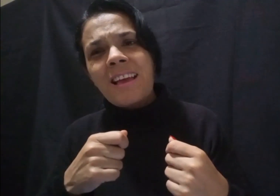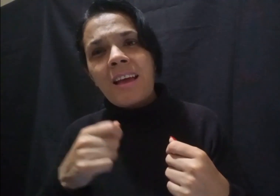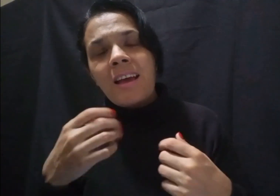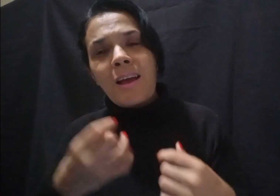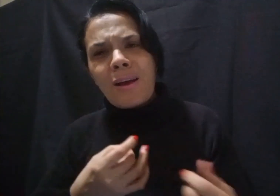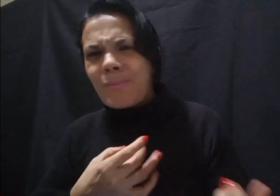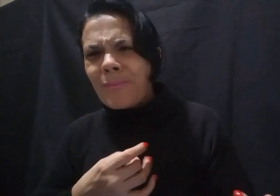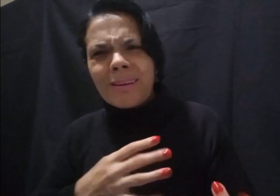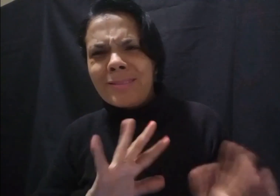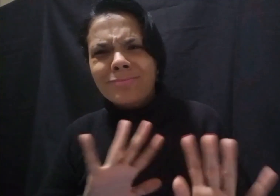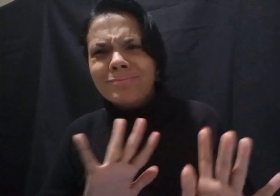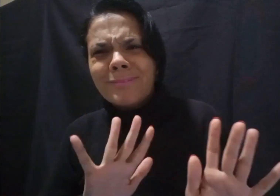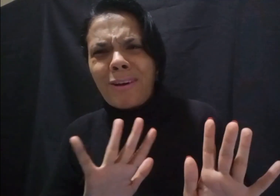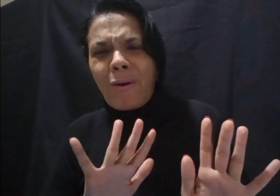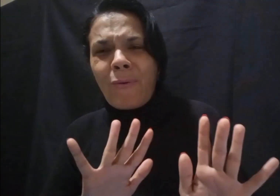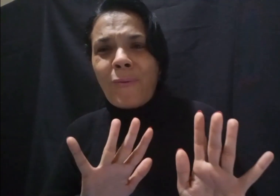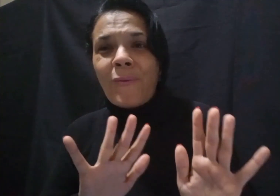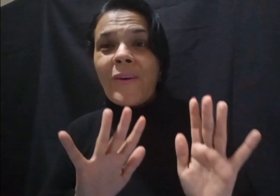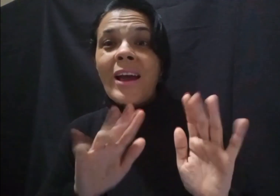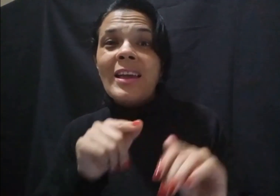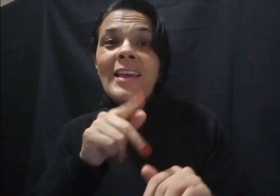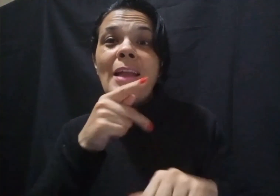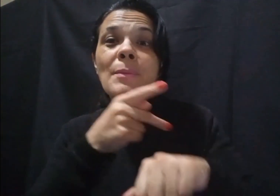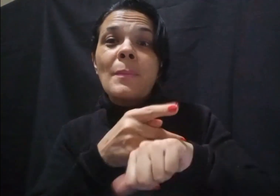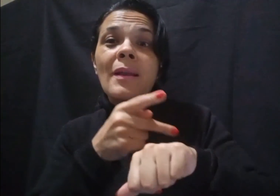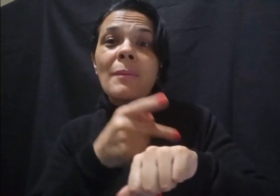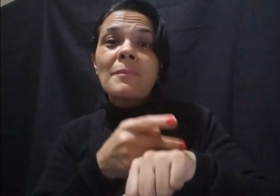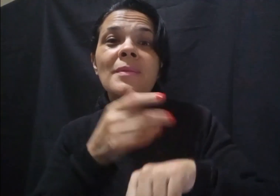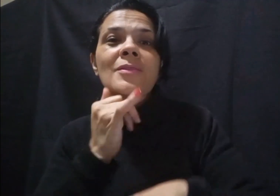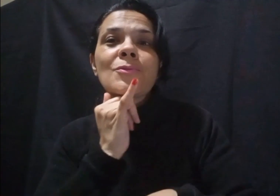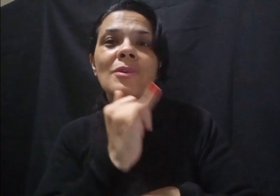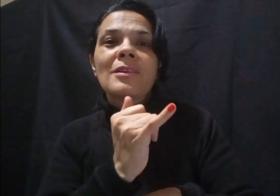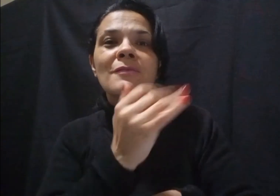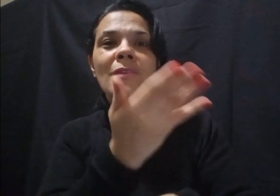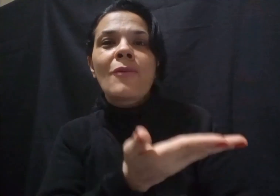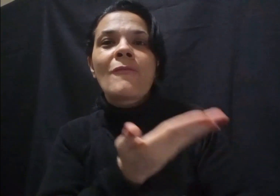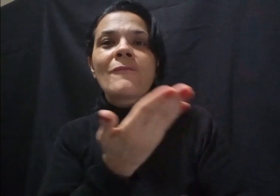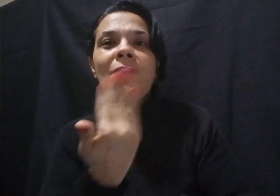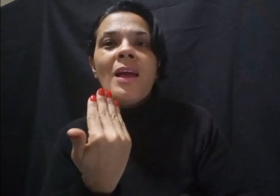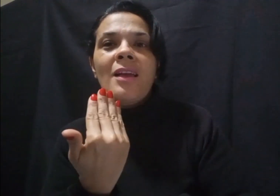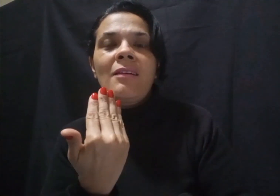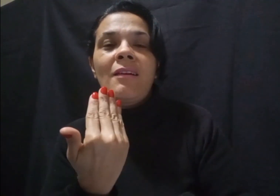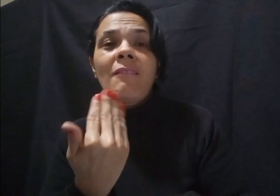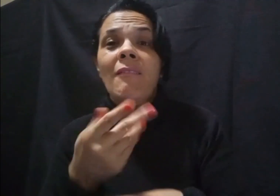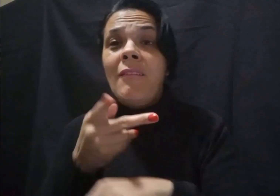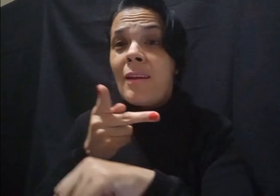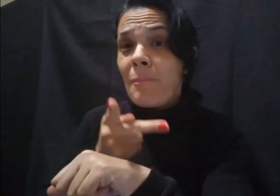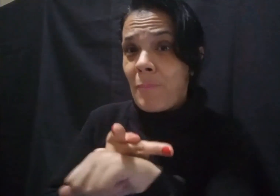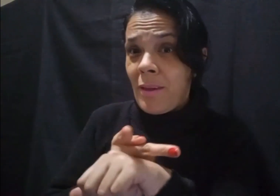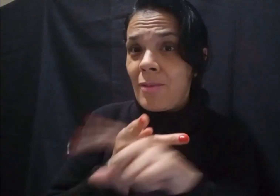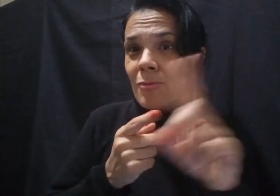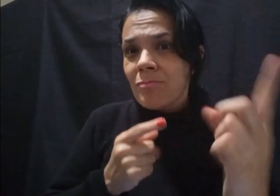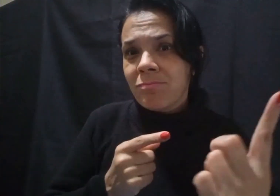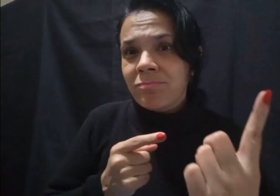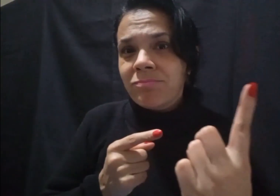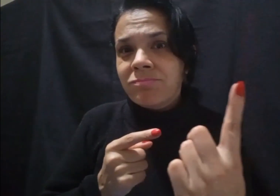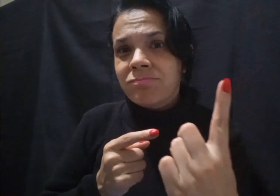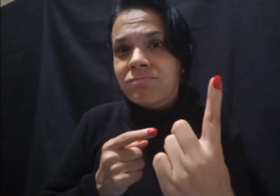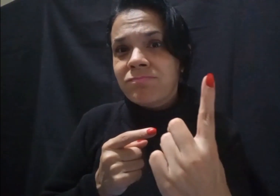Jesus ordenou: "Vem!" E Pedro começou a caminhar sobre as águas. A certo ponto, afundou e